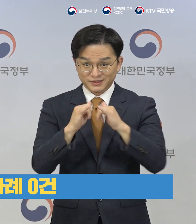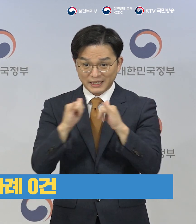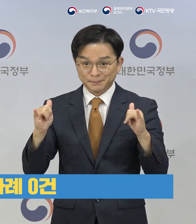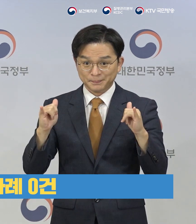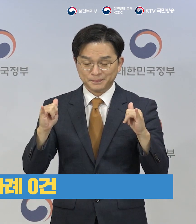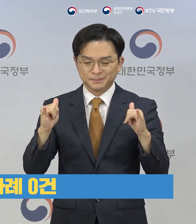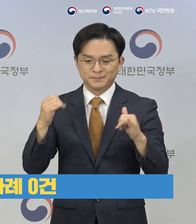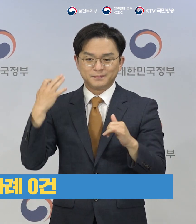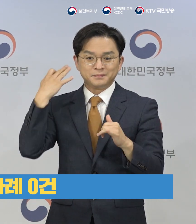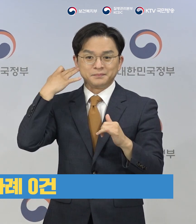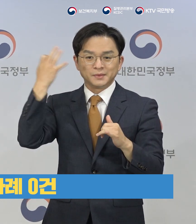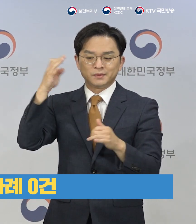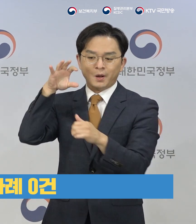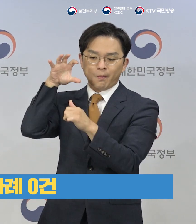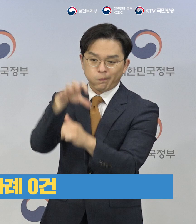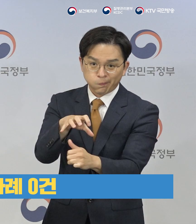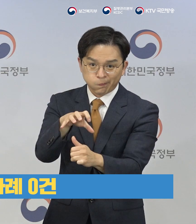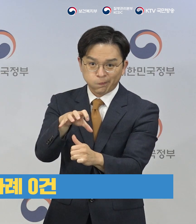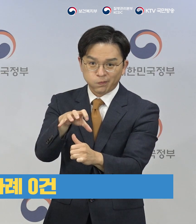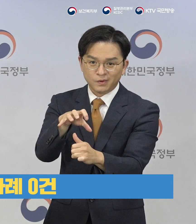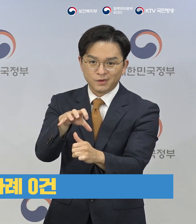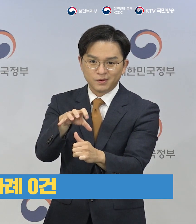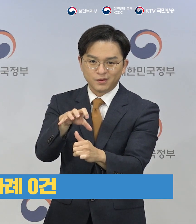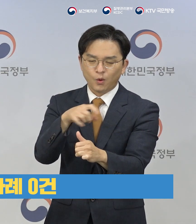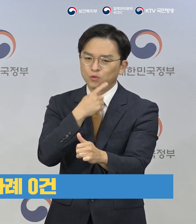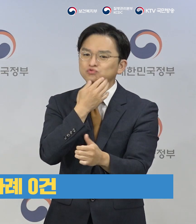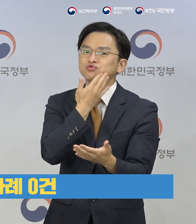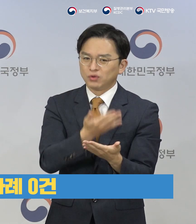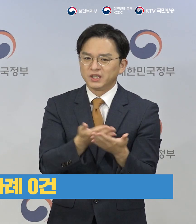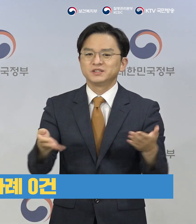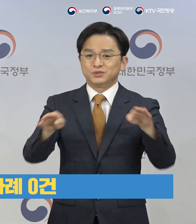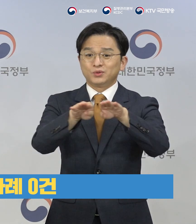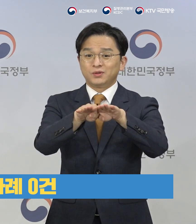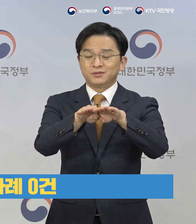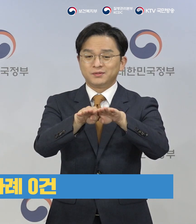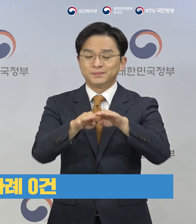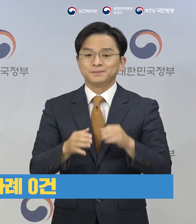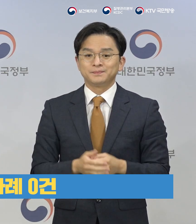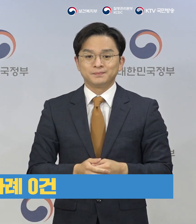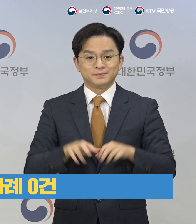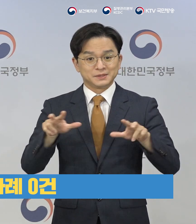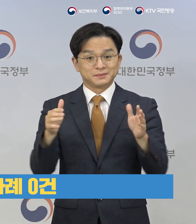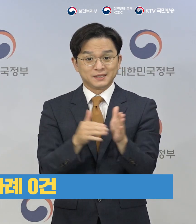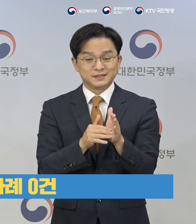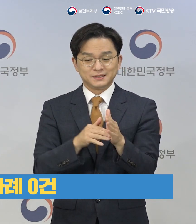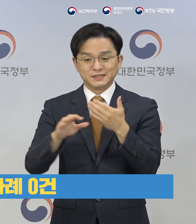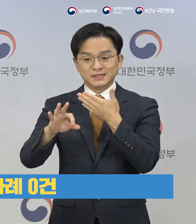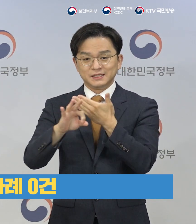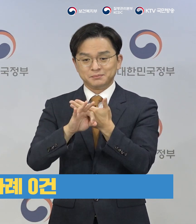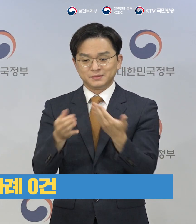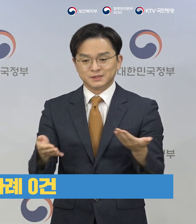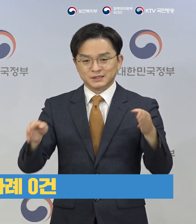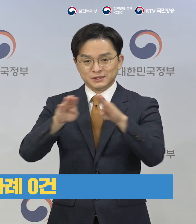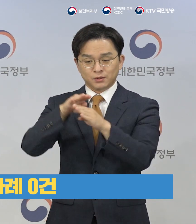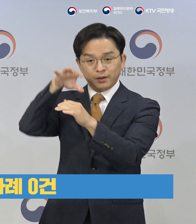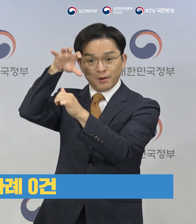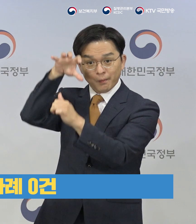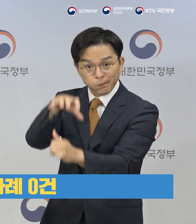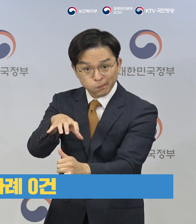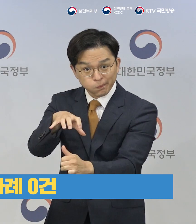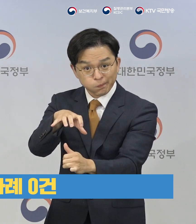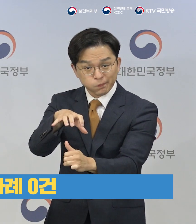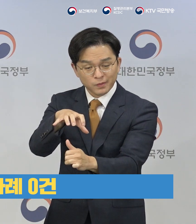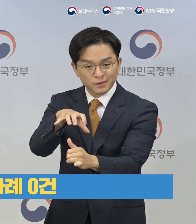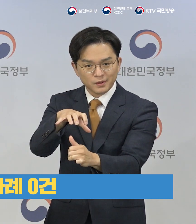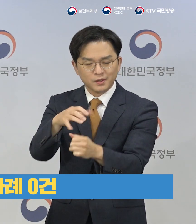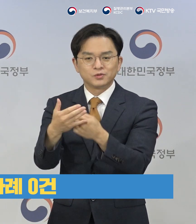임시생활시설은 해유입 감염의 지역사회 확산을 원천적으로 차단하는 방파제로서 철저한 관리를 통해